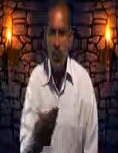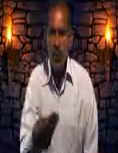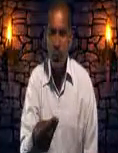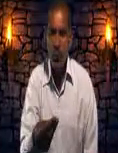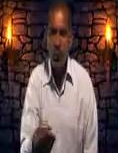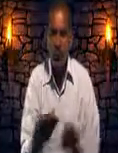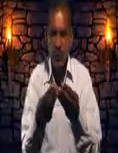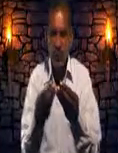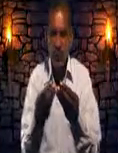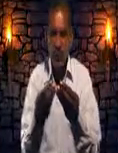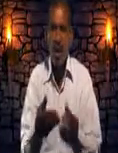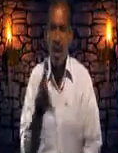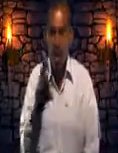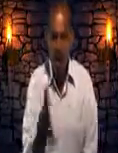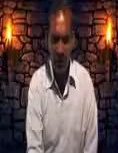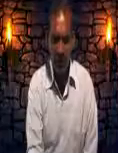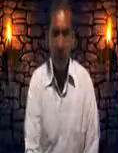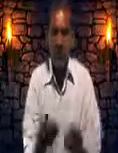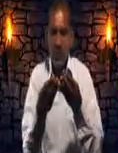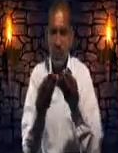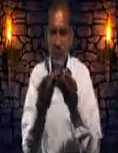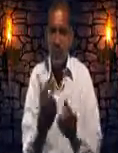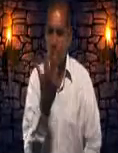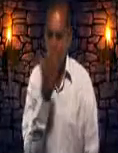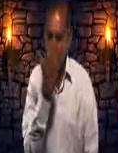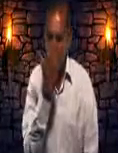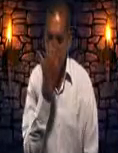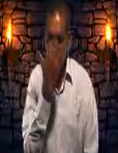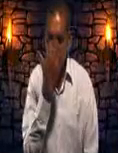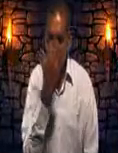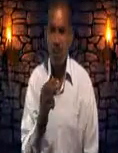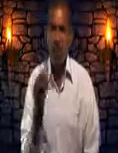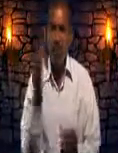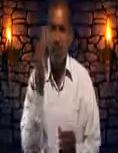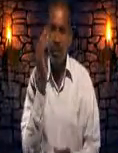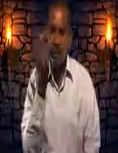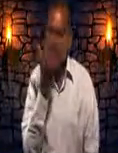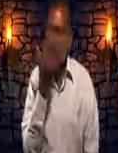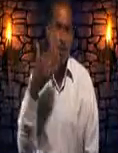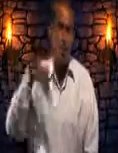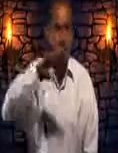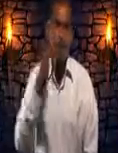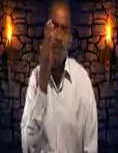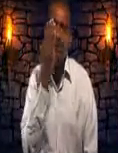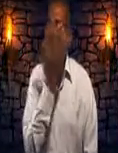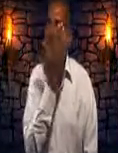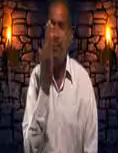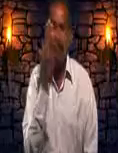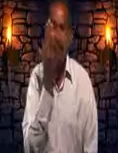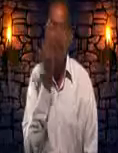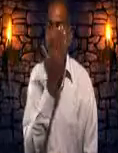உமிழ்ந்து நீரால் சேருண்டாக்கி அந்த சேற்றை குருடனுடைய கண்களின் மேல் பூசி.